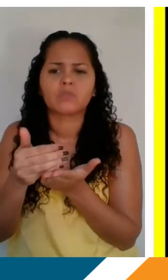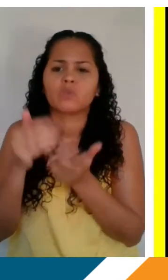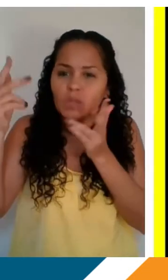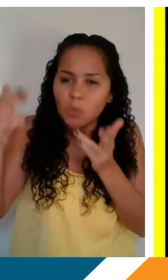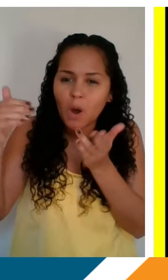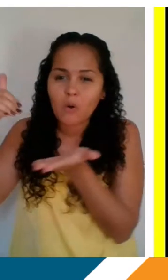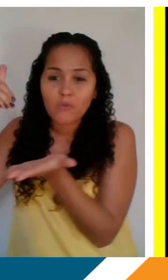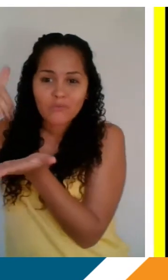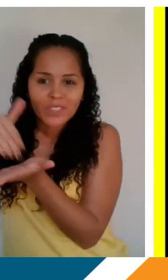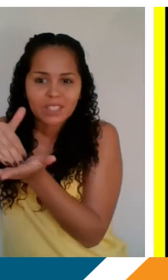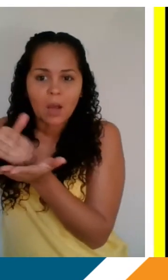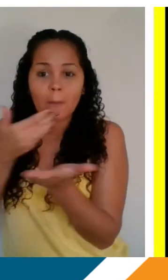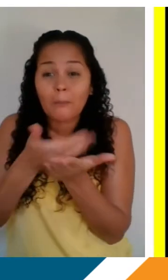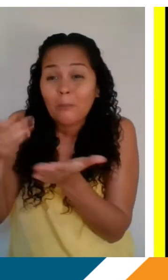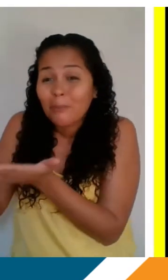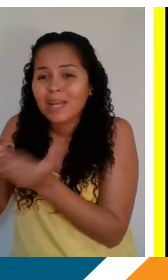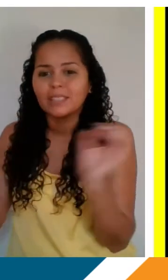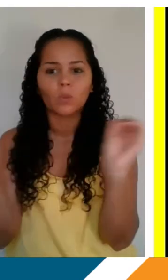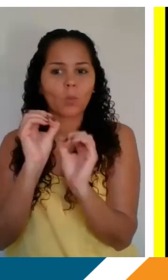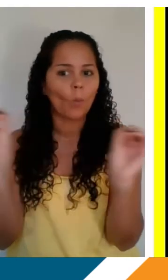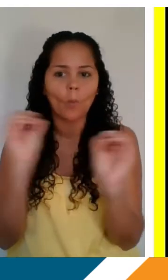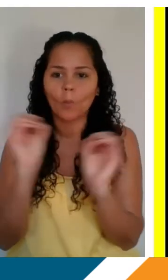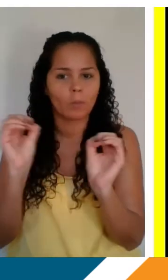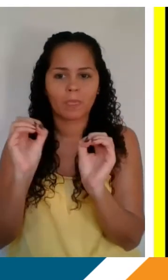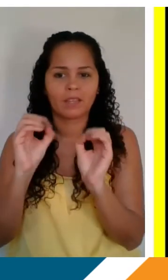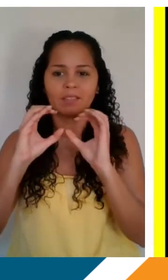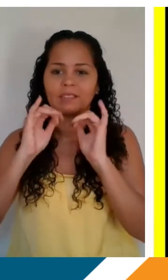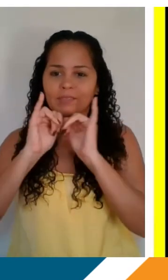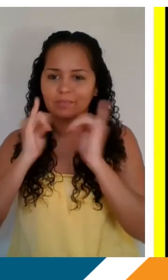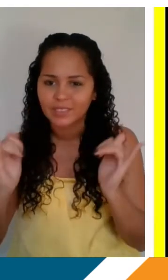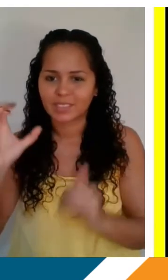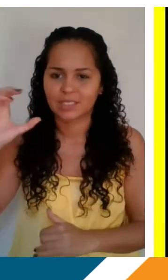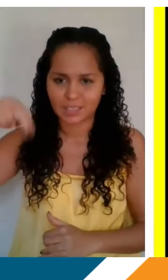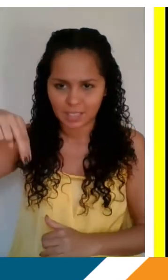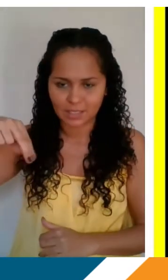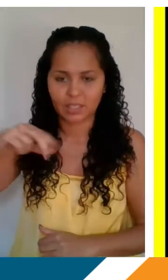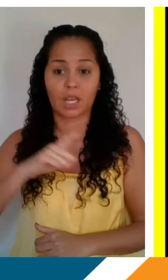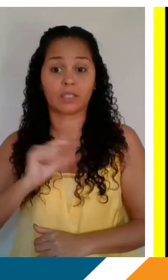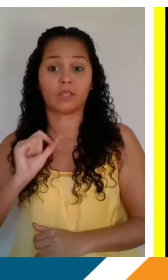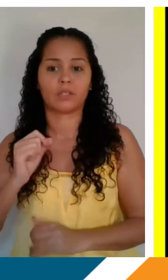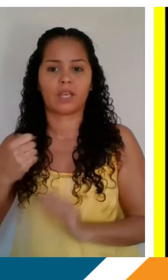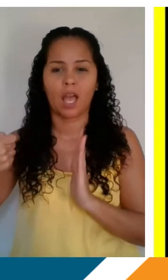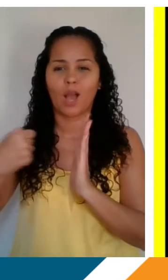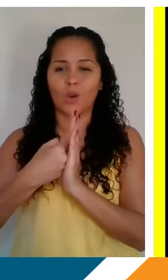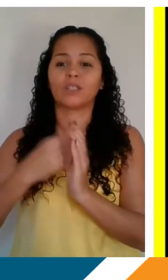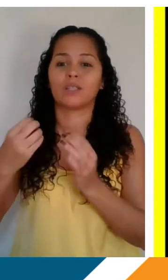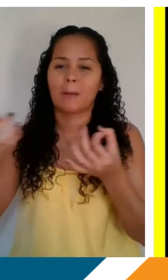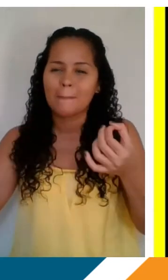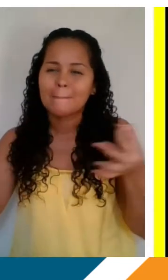para todo o sistema, eu não perdi energia cinética nessa colisão. Então, eu tenho aí uma colisão classificada